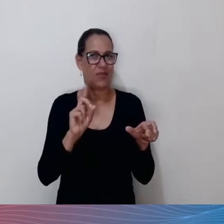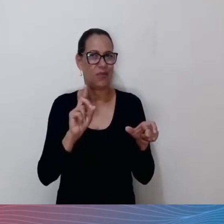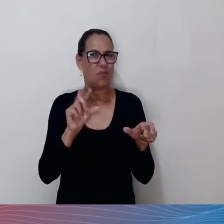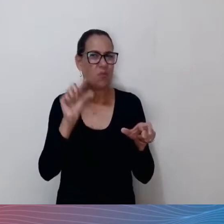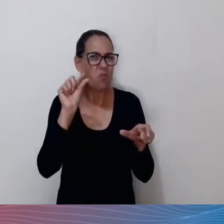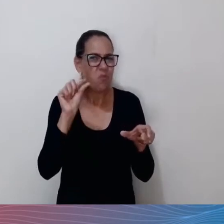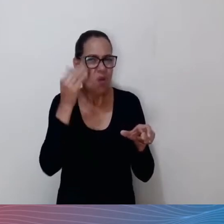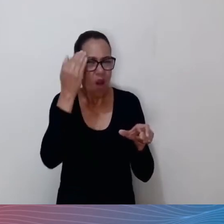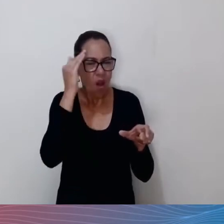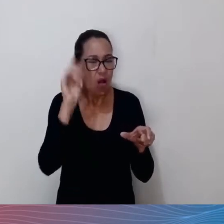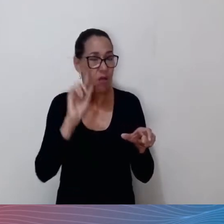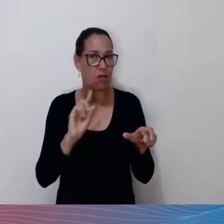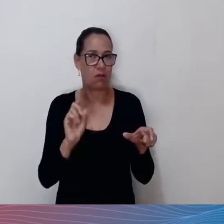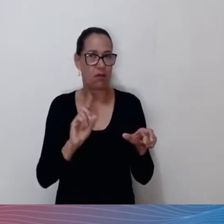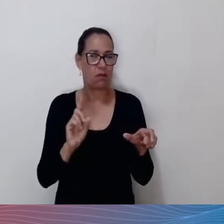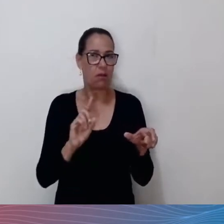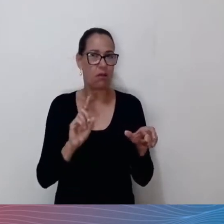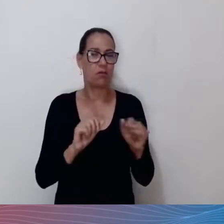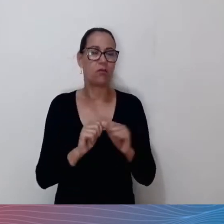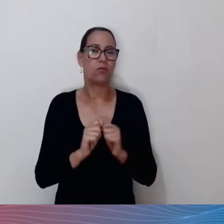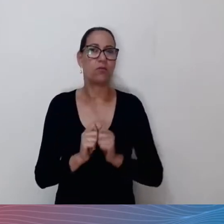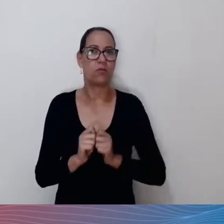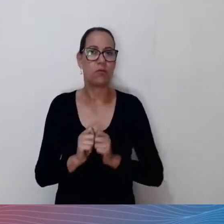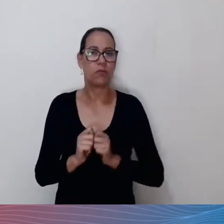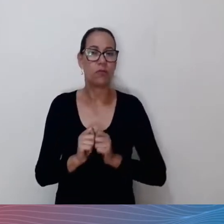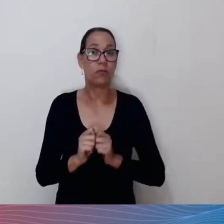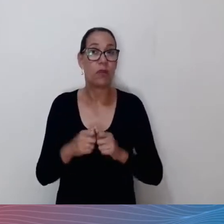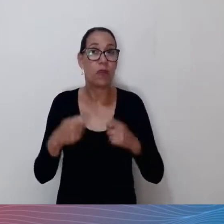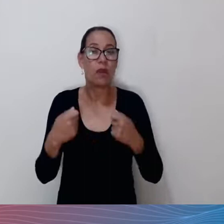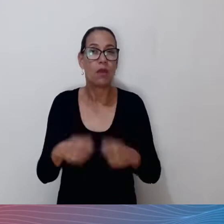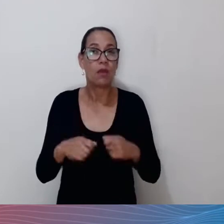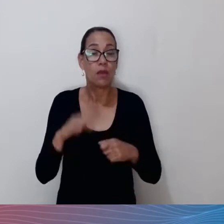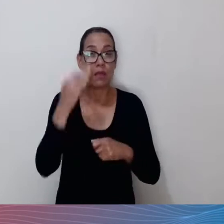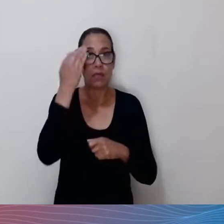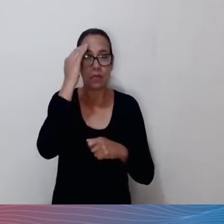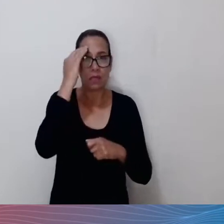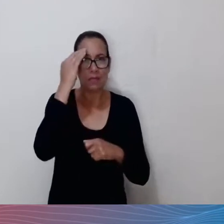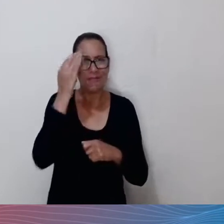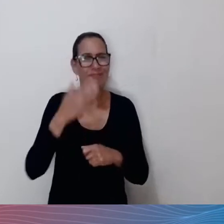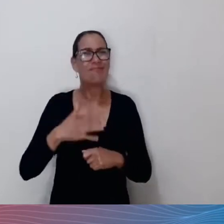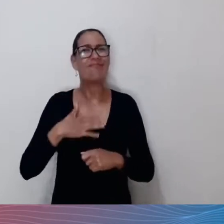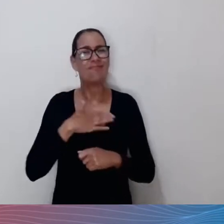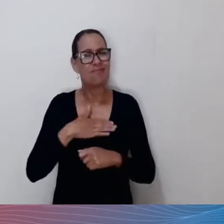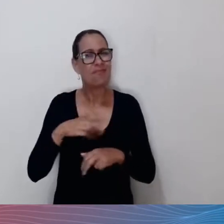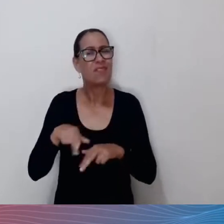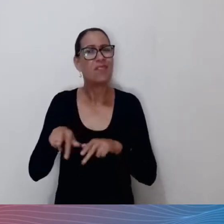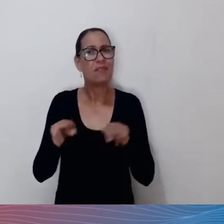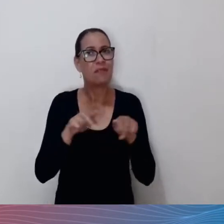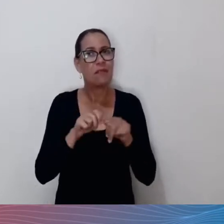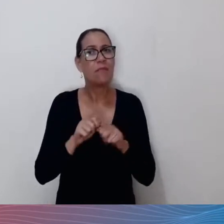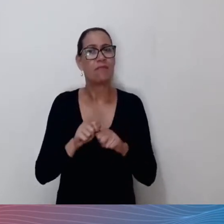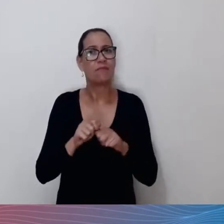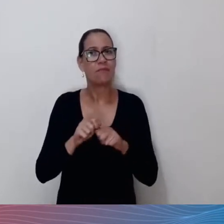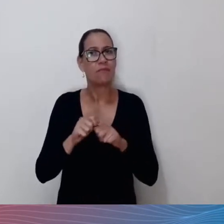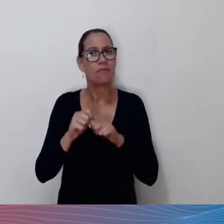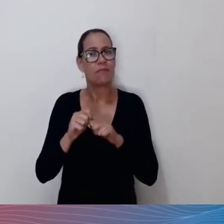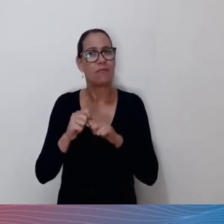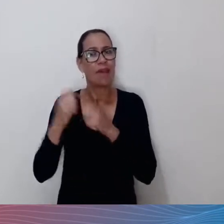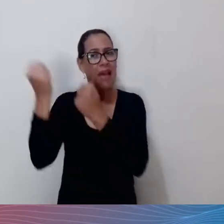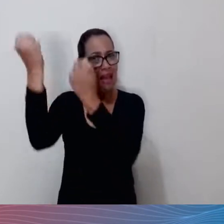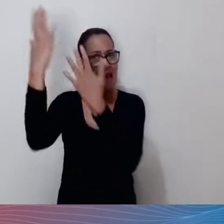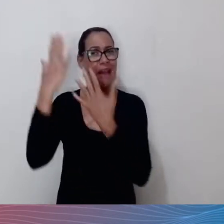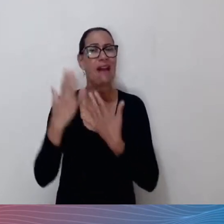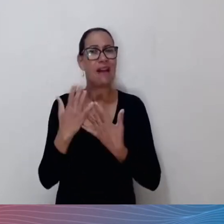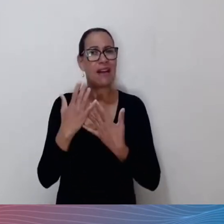Nós precisamos entender, queridos irmãos, a graça é um dos pontos centrais do ministério do